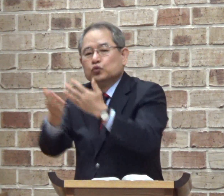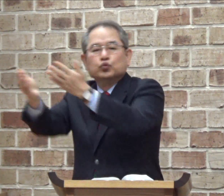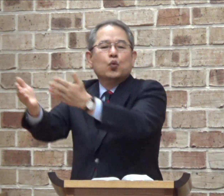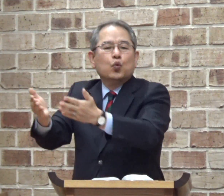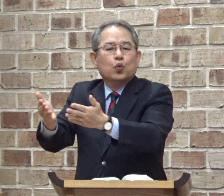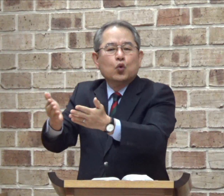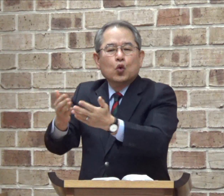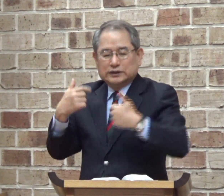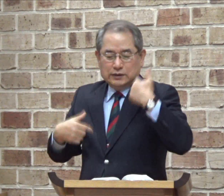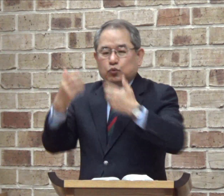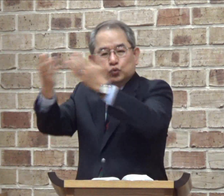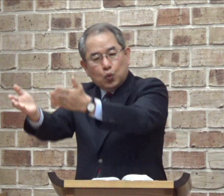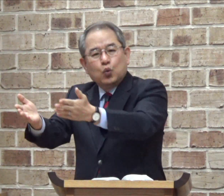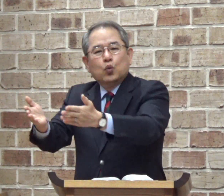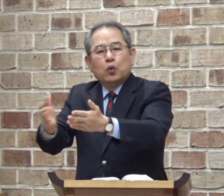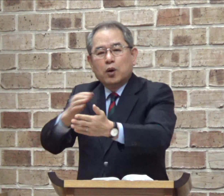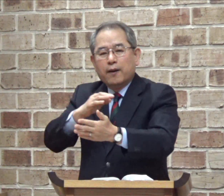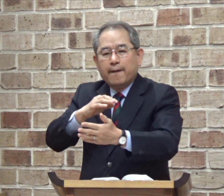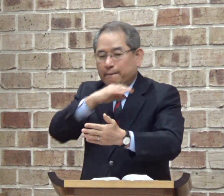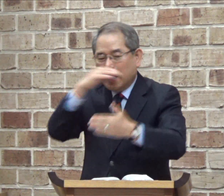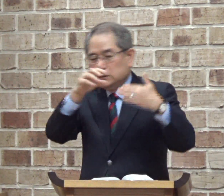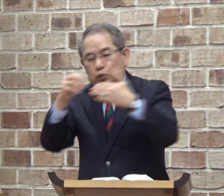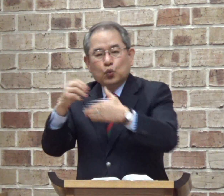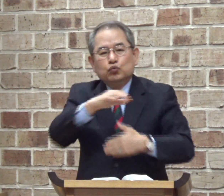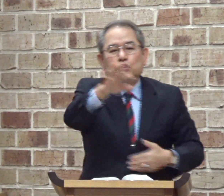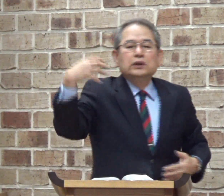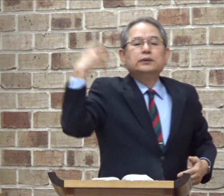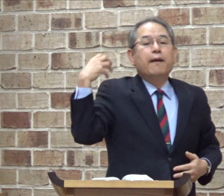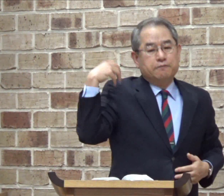예수님은 세상의 빛입니다. 또한